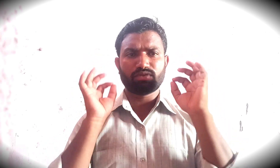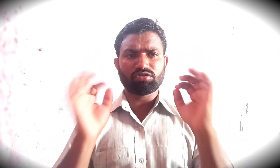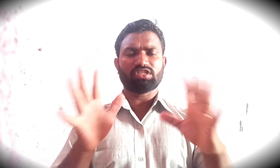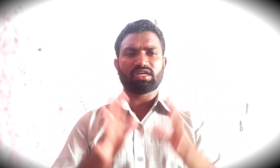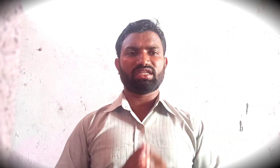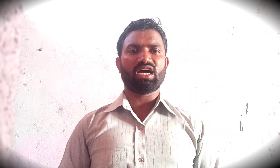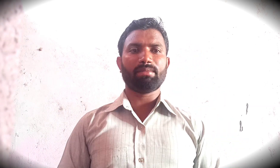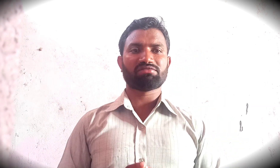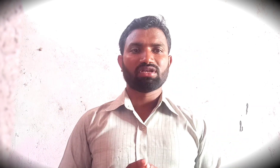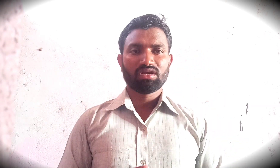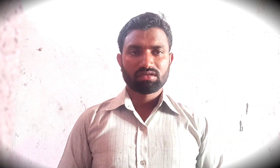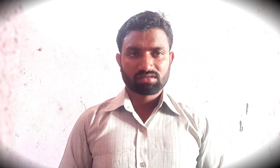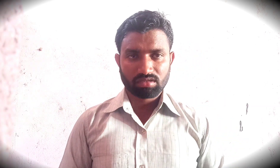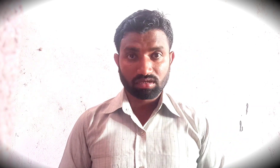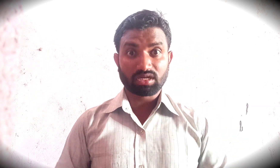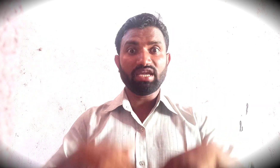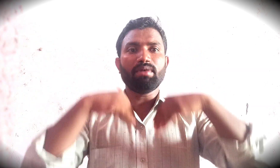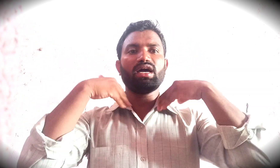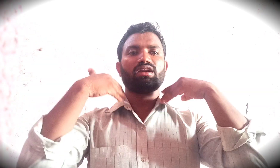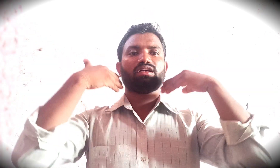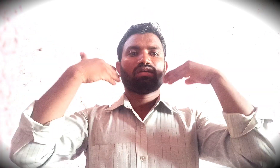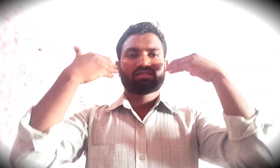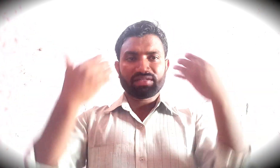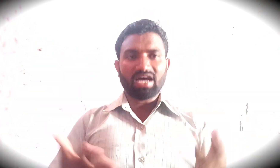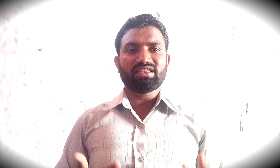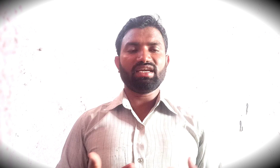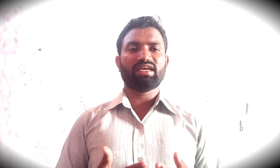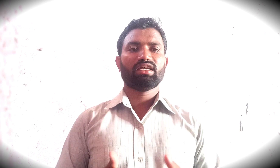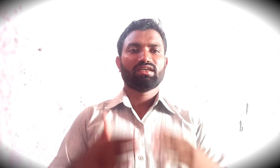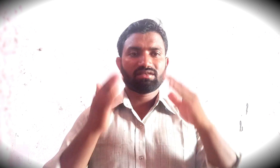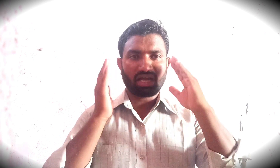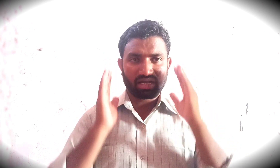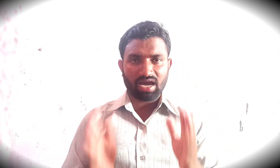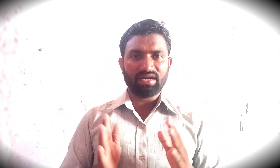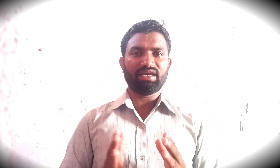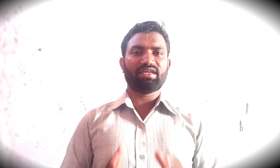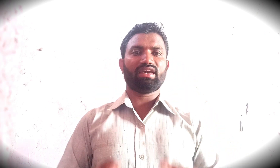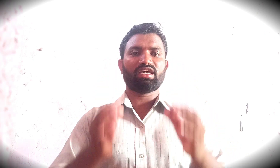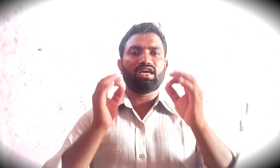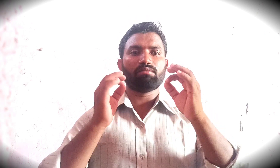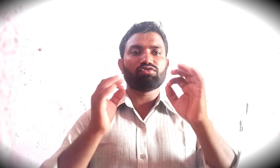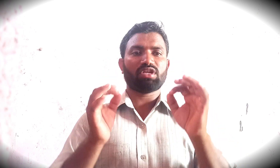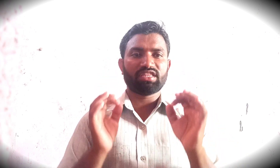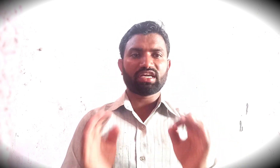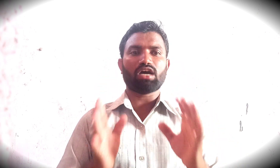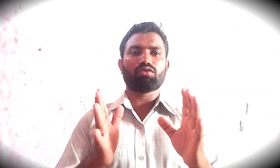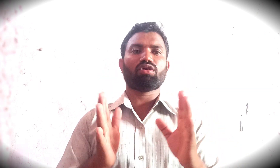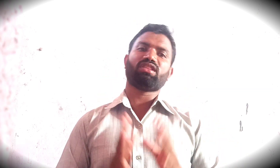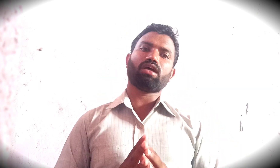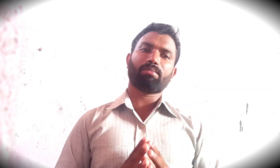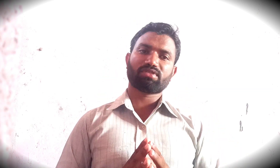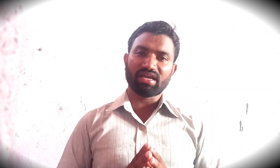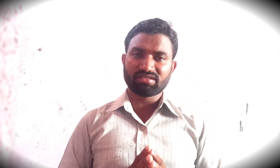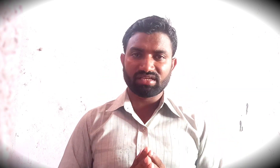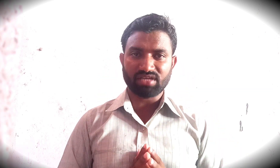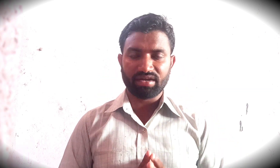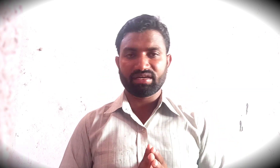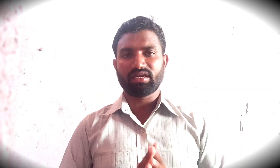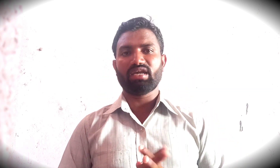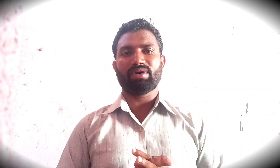दुष्ट शक्तियां हमें कई बार सताती है। इसका कारण एक ही है कि हम उस अधिकारों को सही से जान नहीं पाते